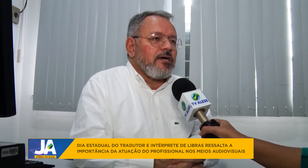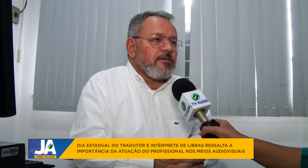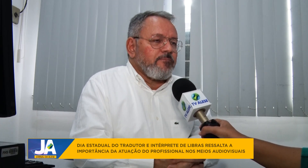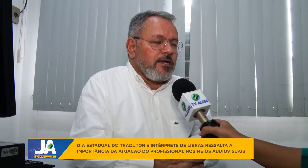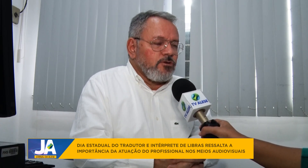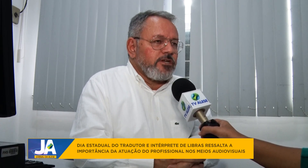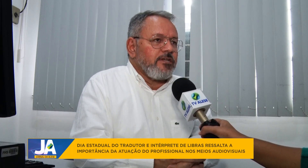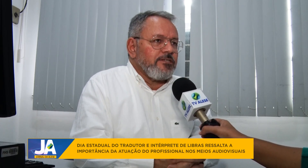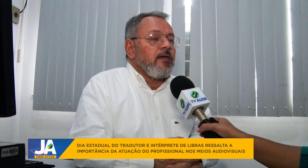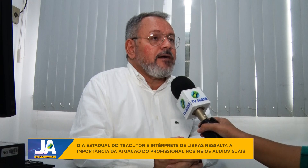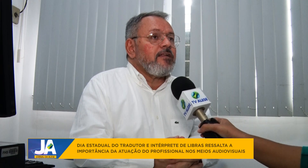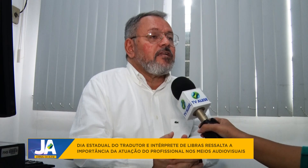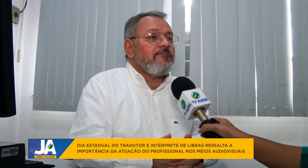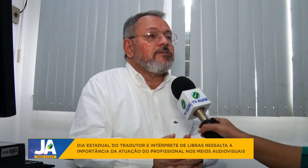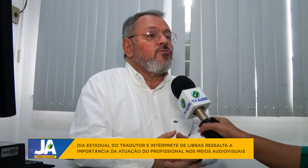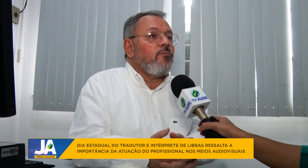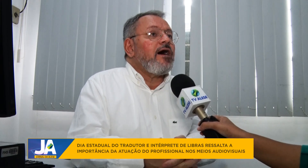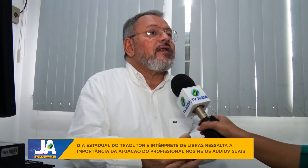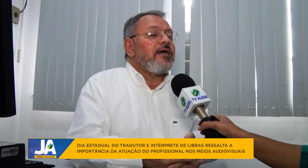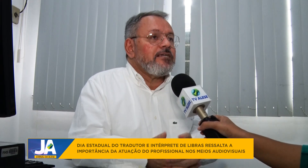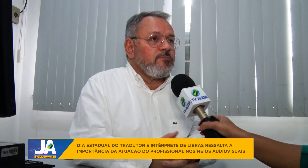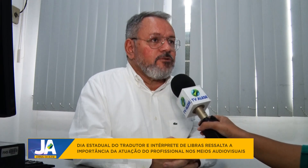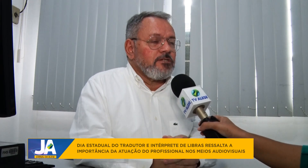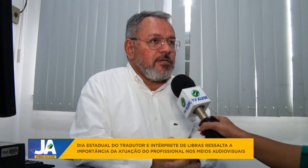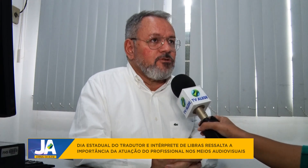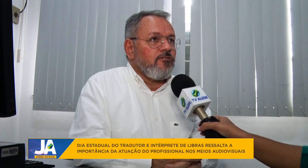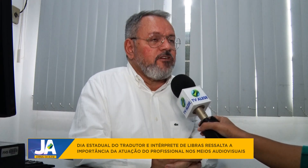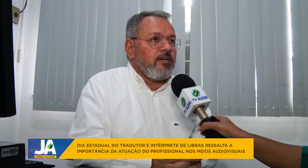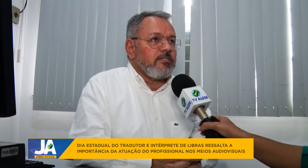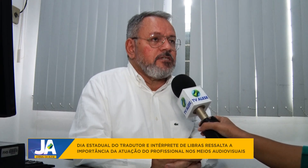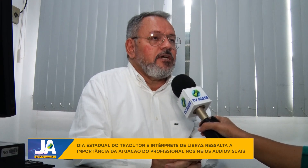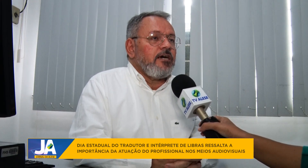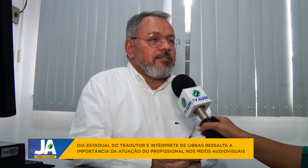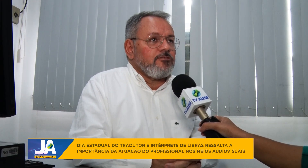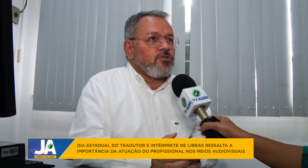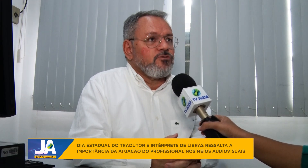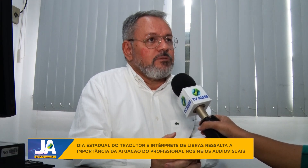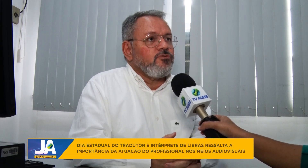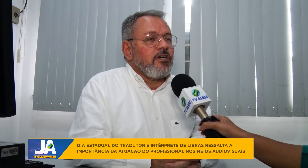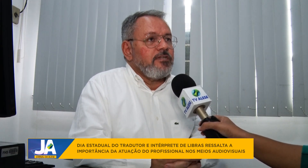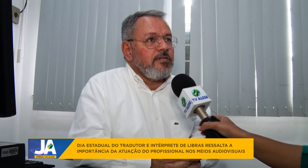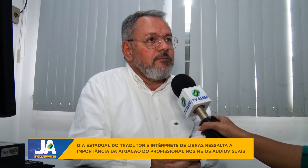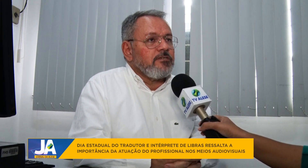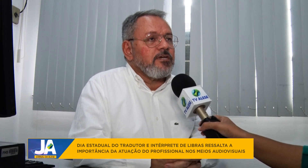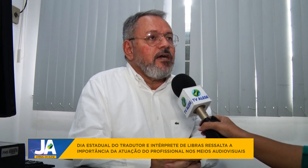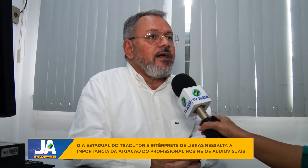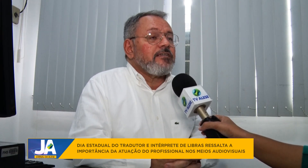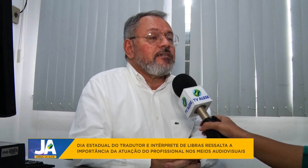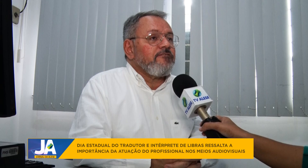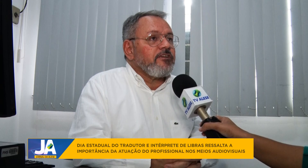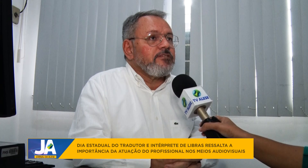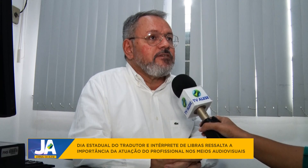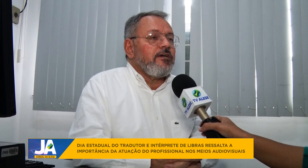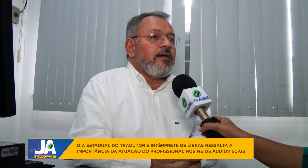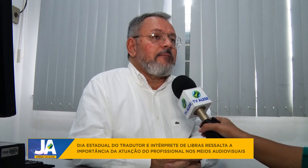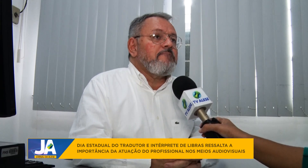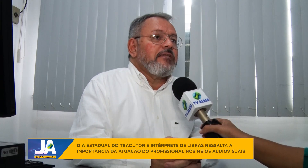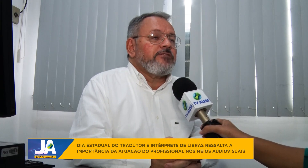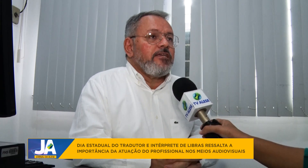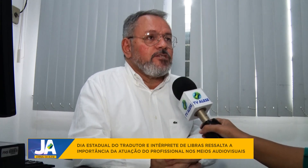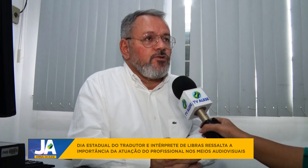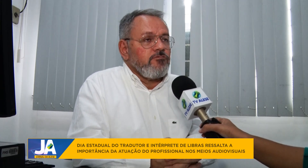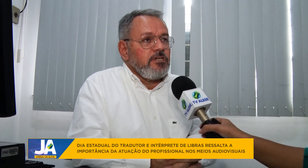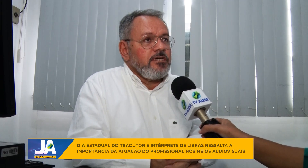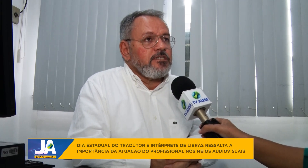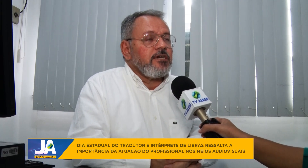libras para a sociedade. Aquela televisão, como a Alese, por exemplo, que oferece a tradução simultânea em libras, ela sai na frente, ela